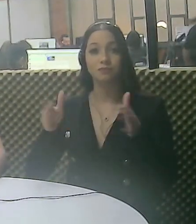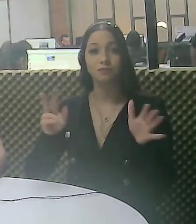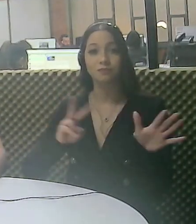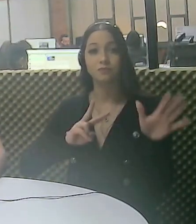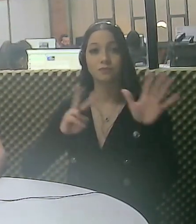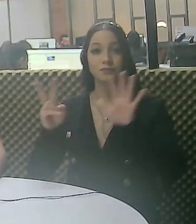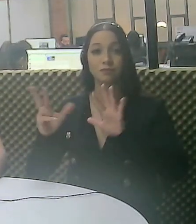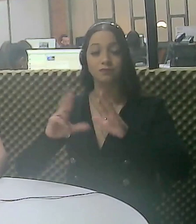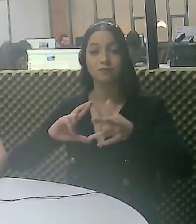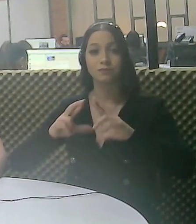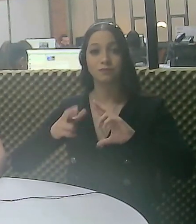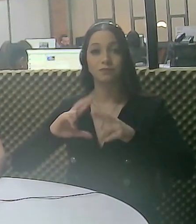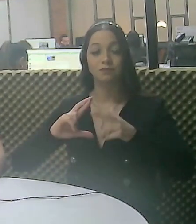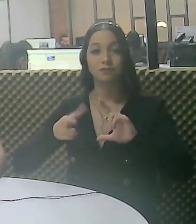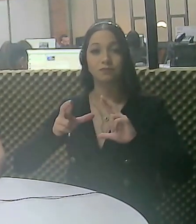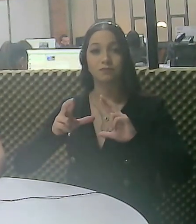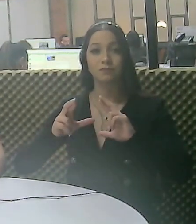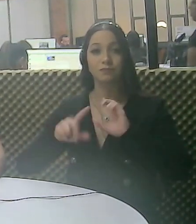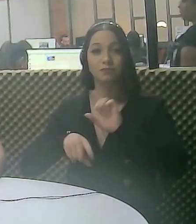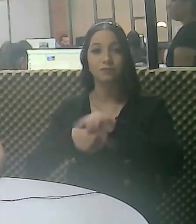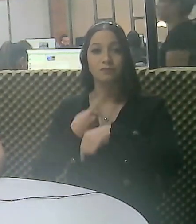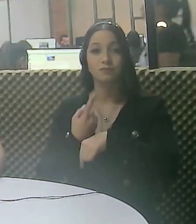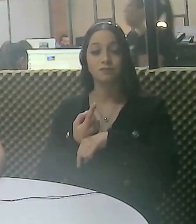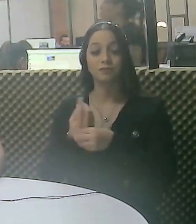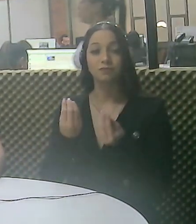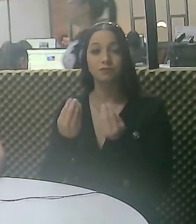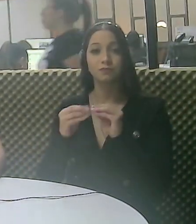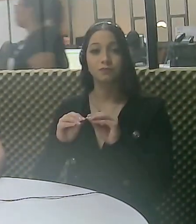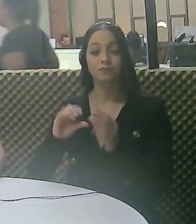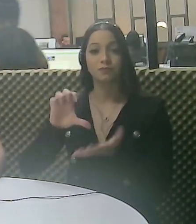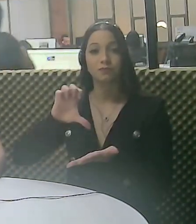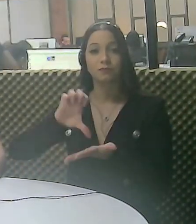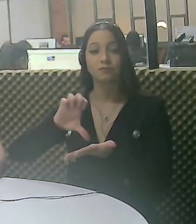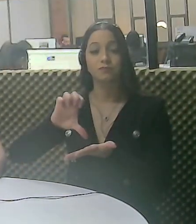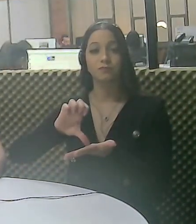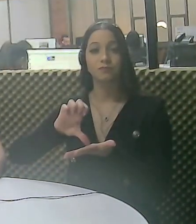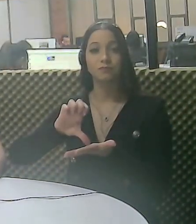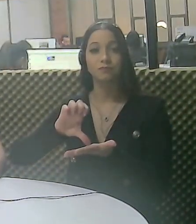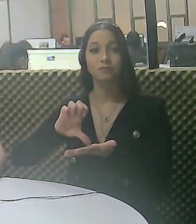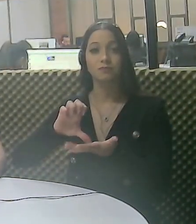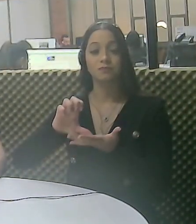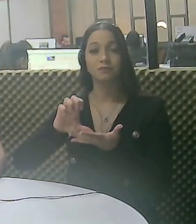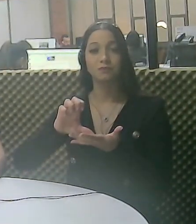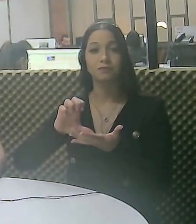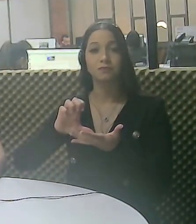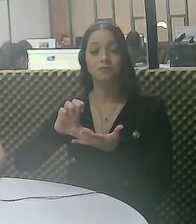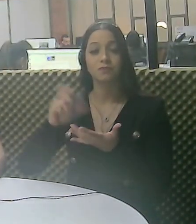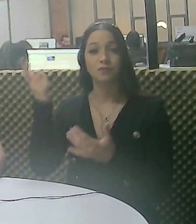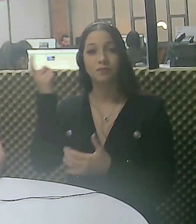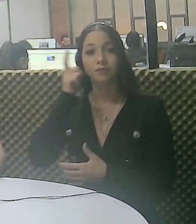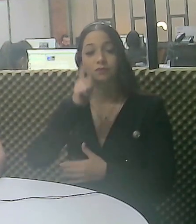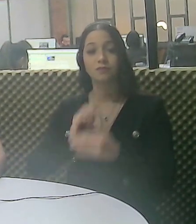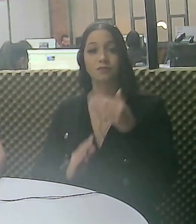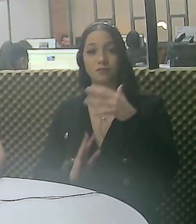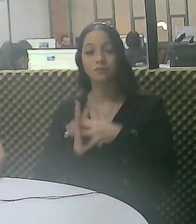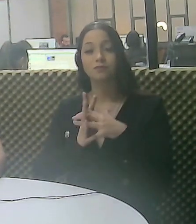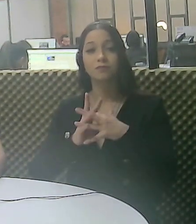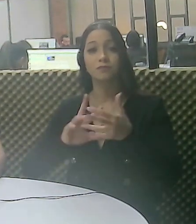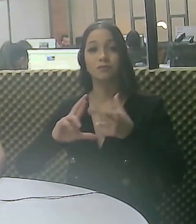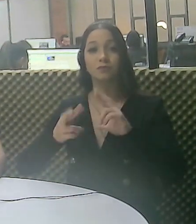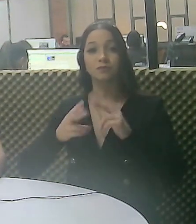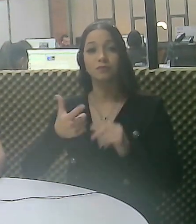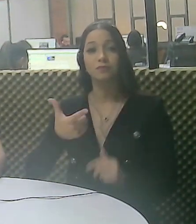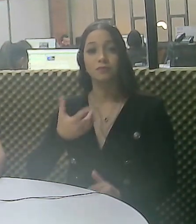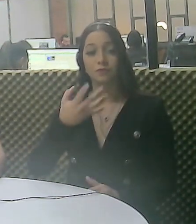Semana da Reciclagem. A iniciativa da instalação das estações de reciclagem vai potencializar a coleta de recicláveis em